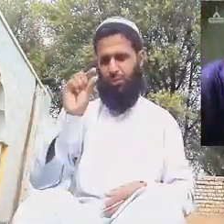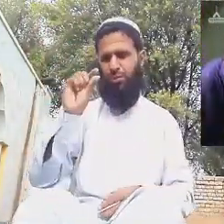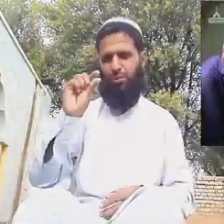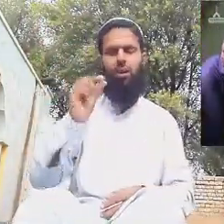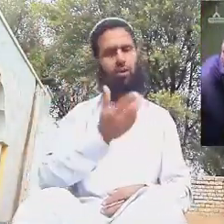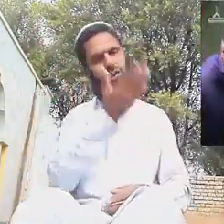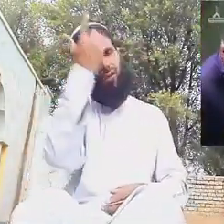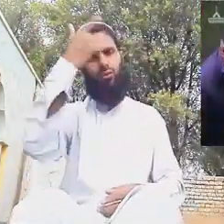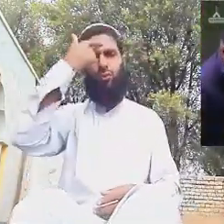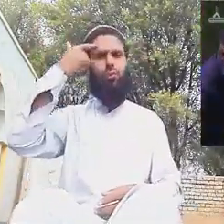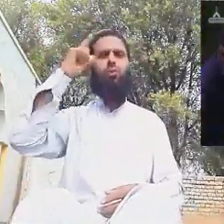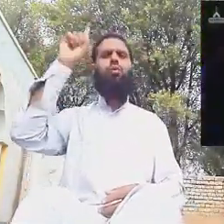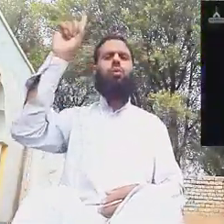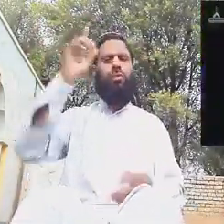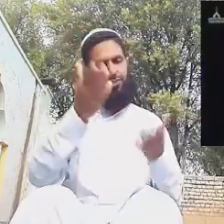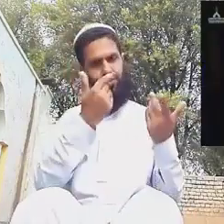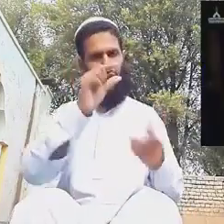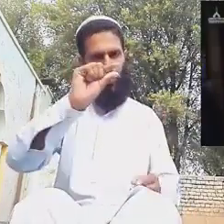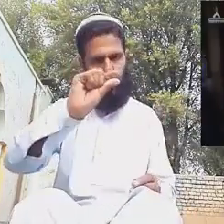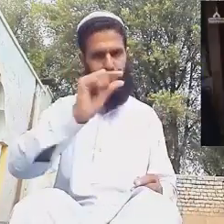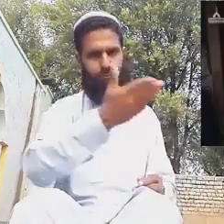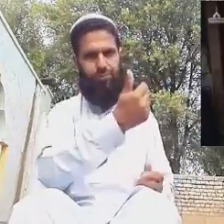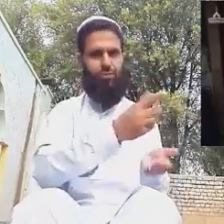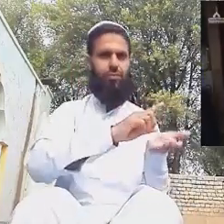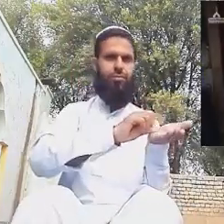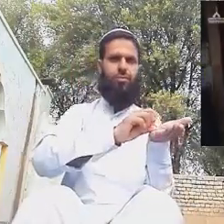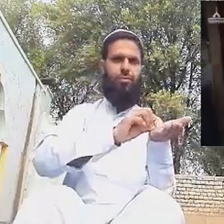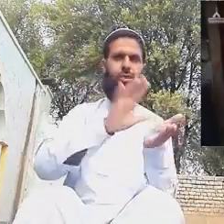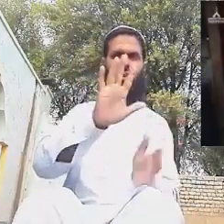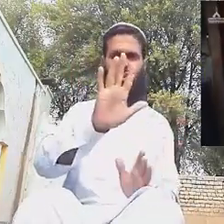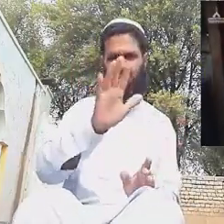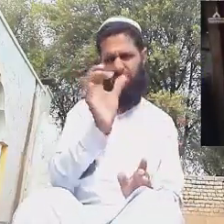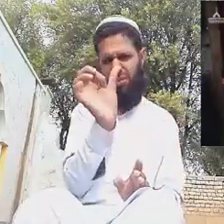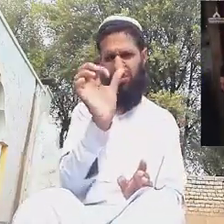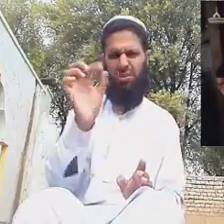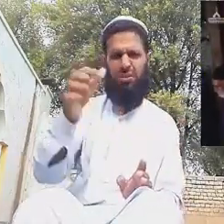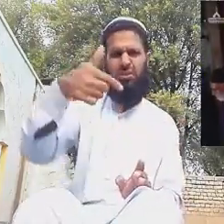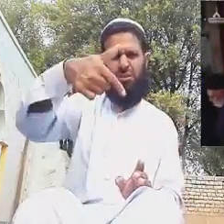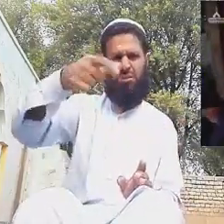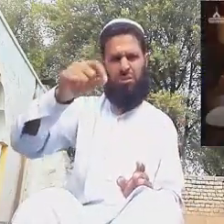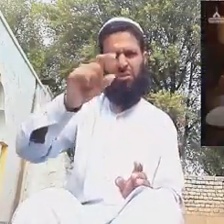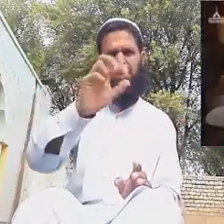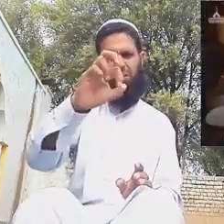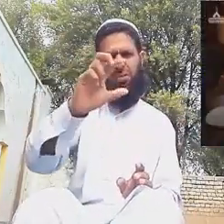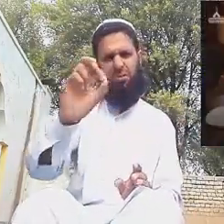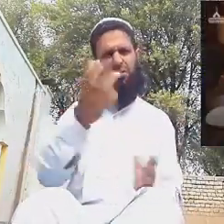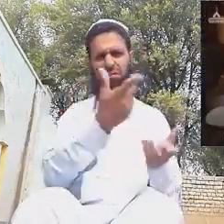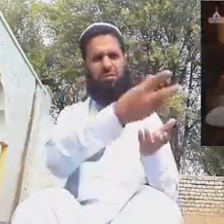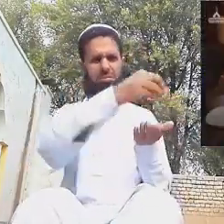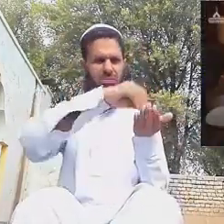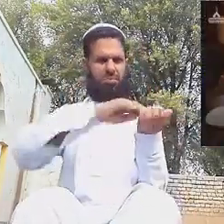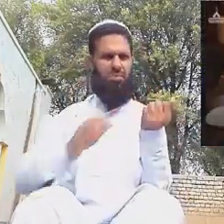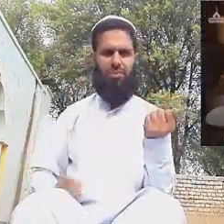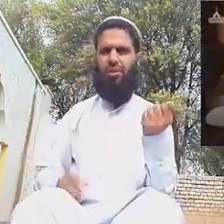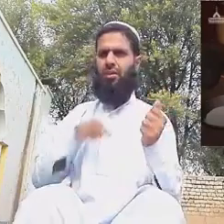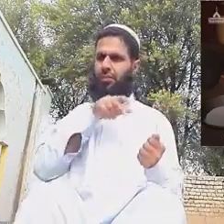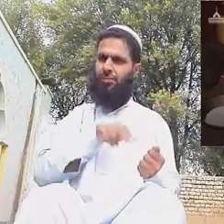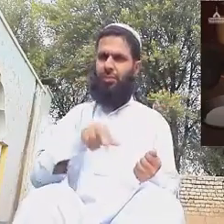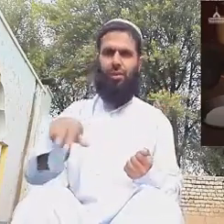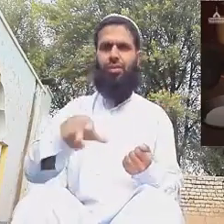घर में रखा और चुपचाप वहां से चल दिया। पीछे बीवी ने थैला खोला तो उसमें उम्दा सफेद आटा मौजूद